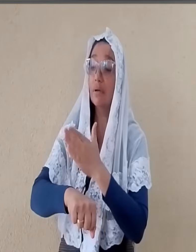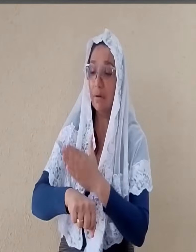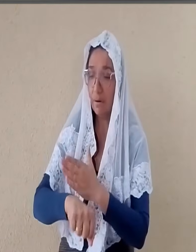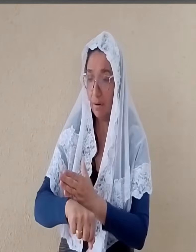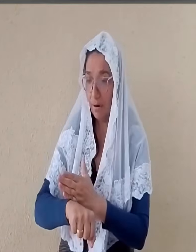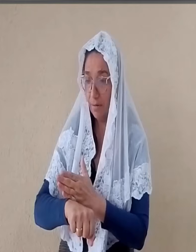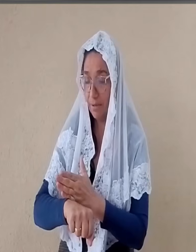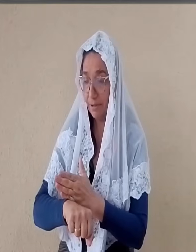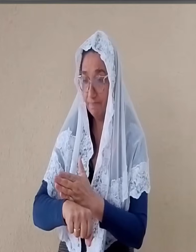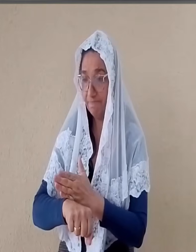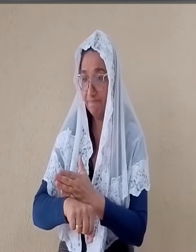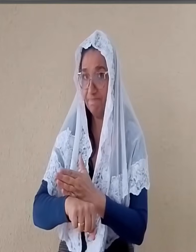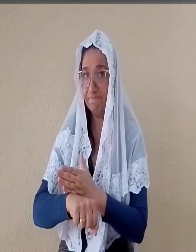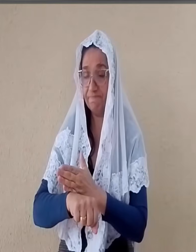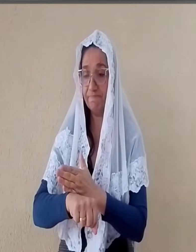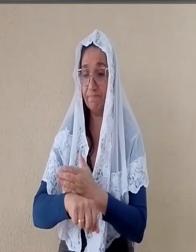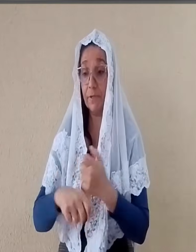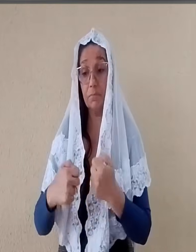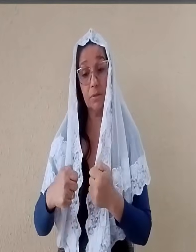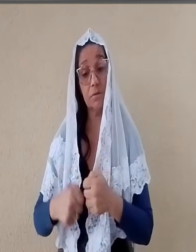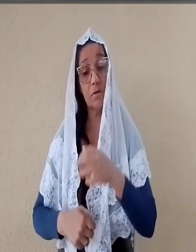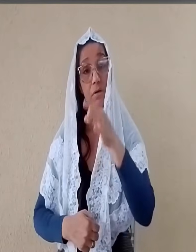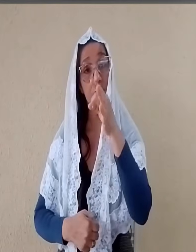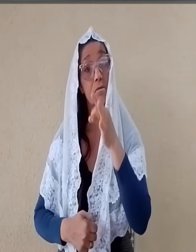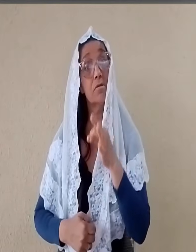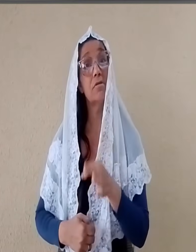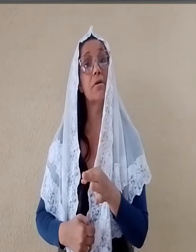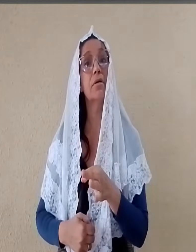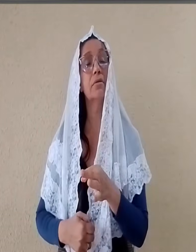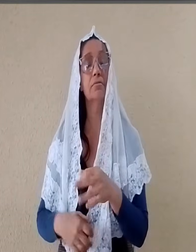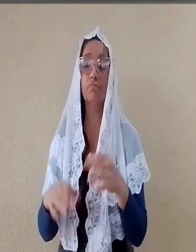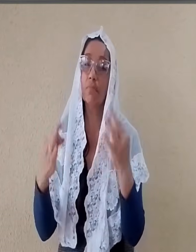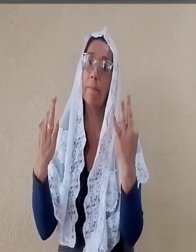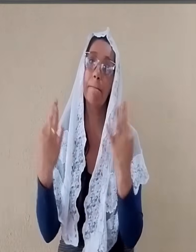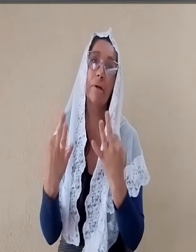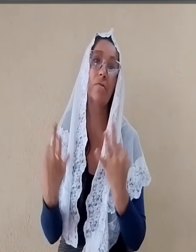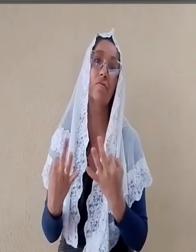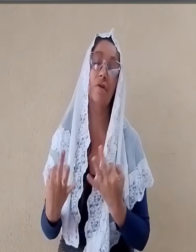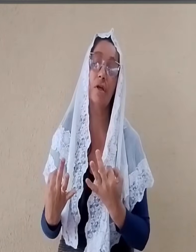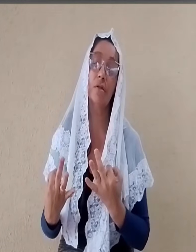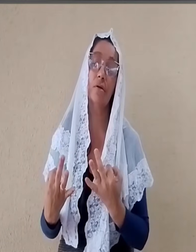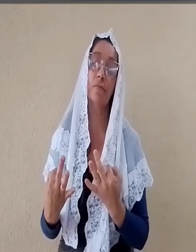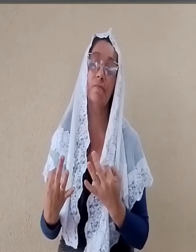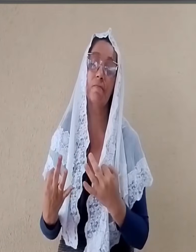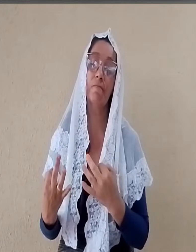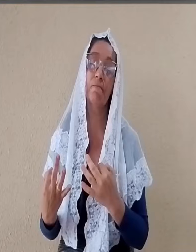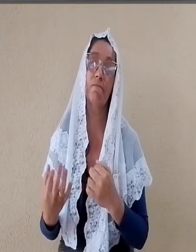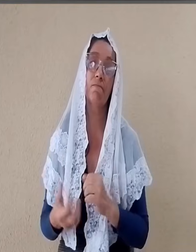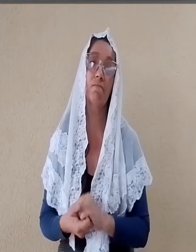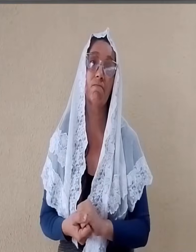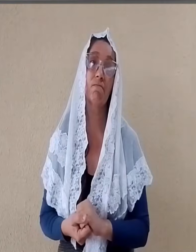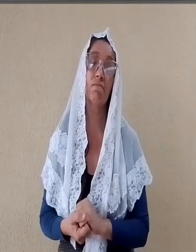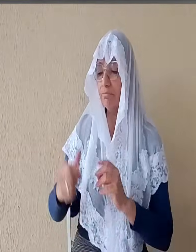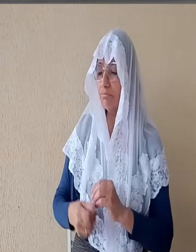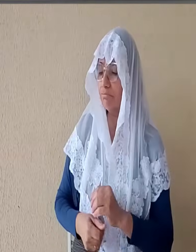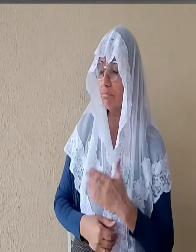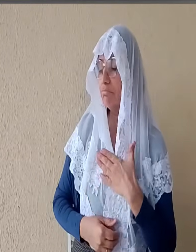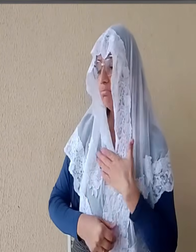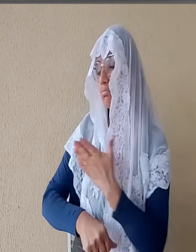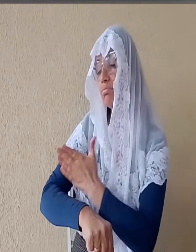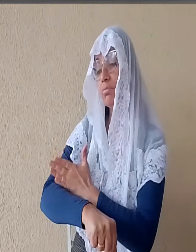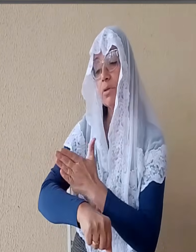mudada. Glória ao nome do Senhor. Ela não pode ter erro, ela não pode ser mudada, Davi. Ainda você acha que é bom, os